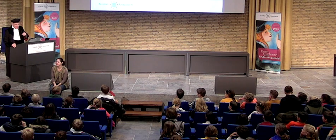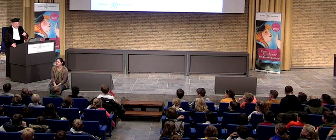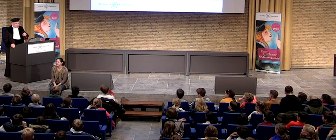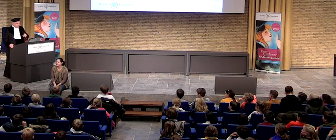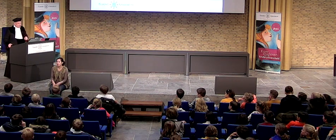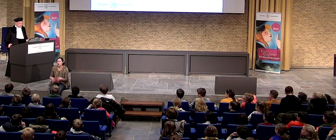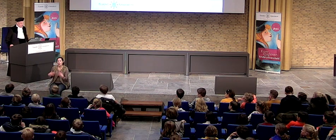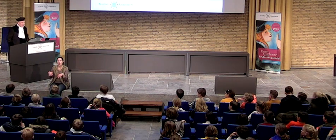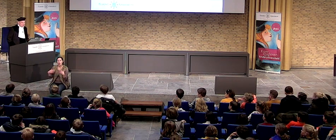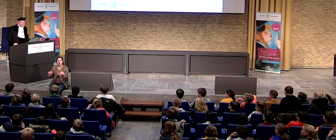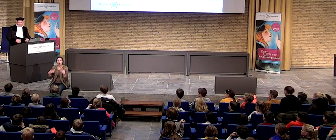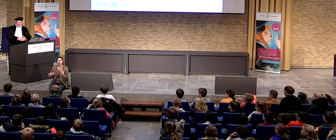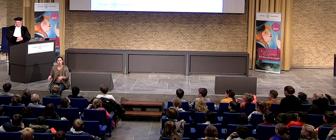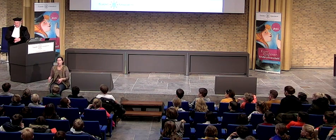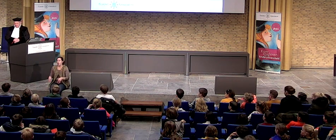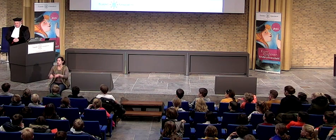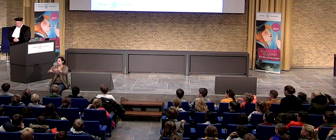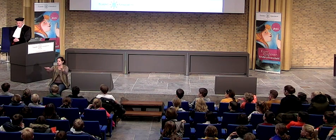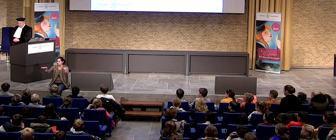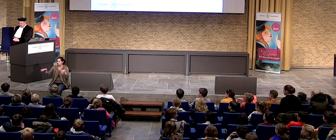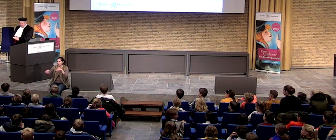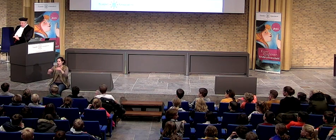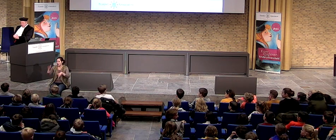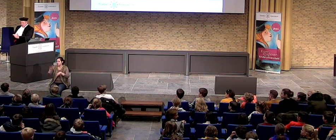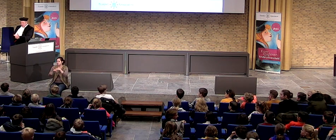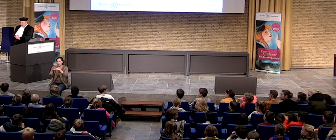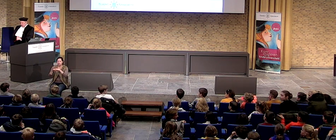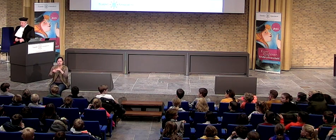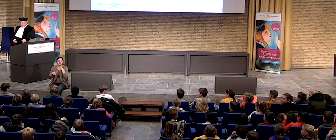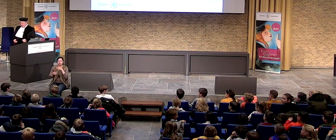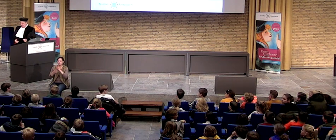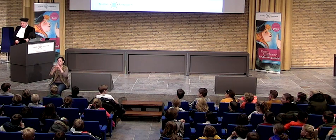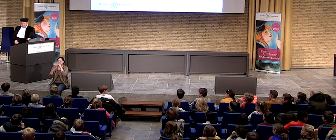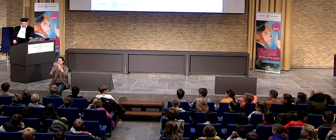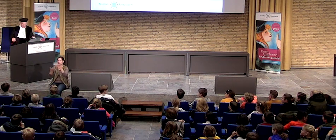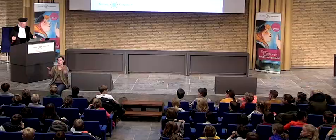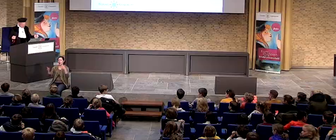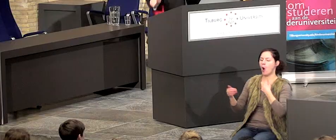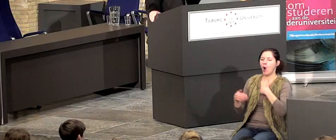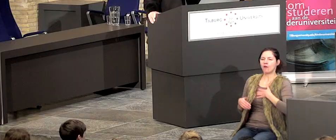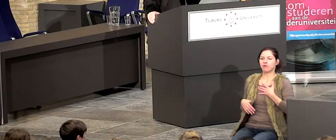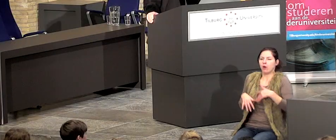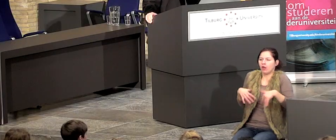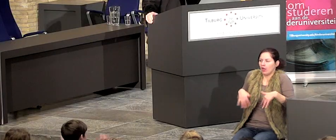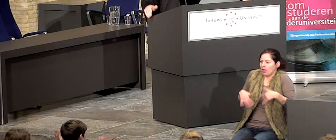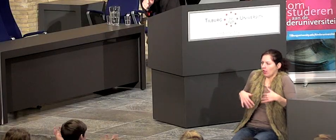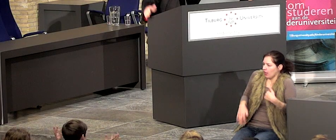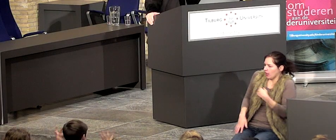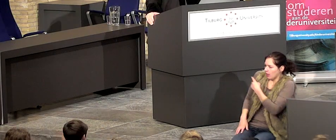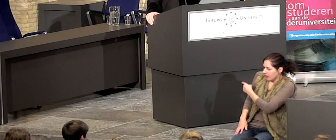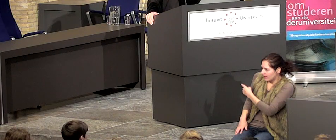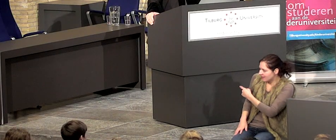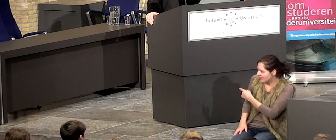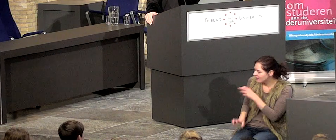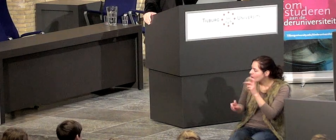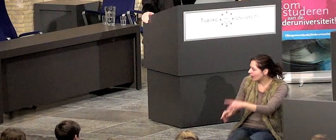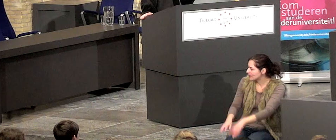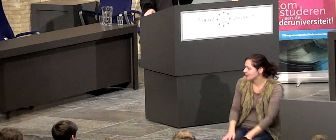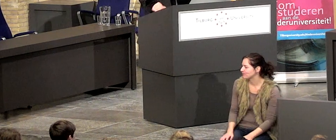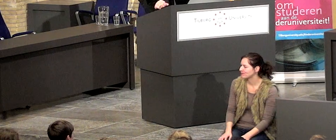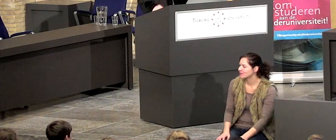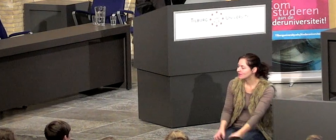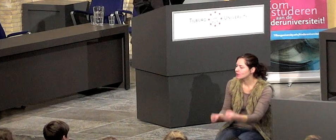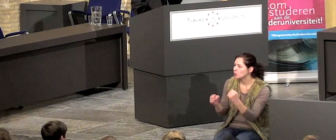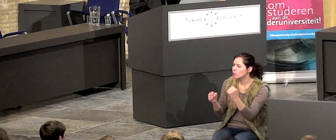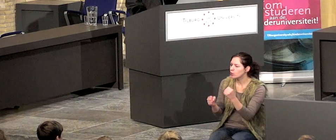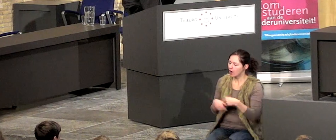Man, dit is de volste collegezaal die ik ooit voor mijn neus gehad heb. Ik word helemaal zenuwachtig van. Hey, hartstikke welkom hier op de